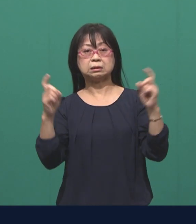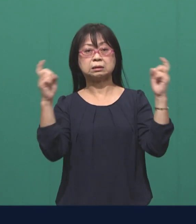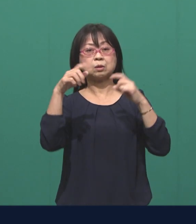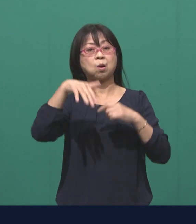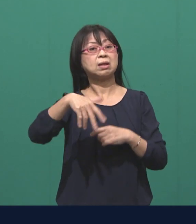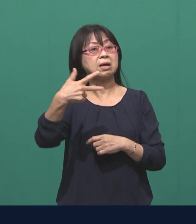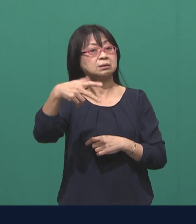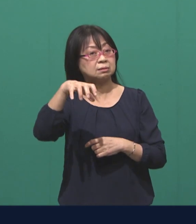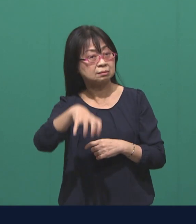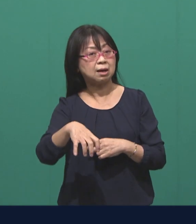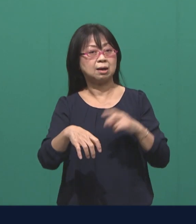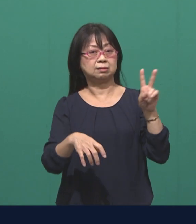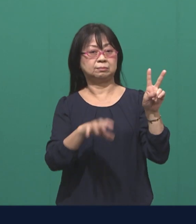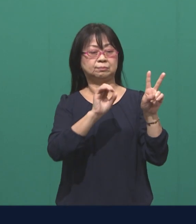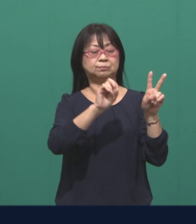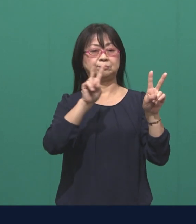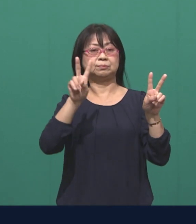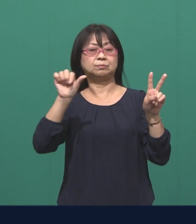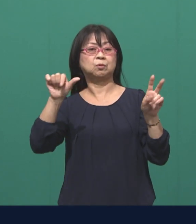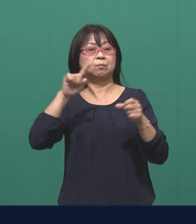彦根市では今月13日、